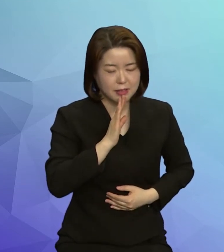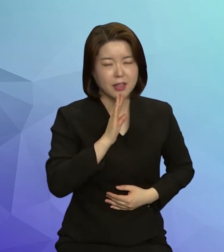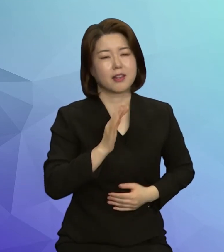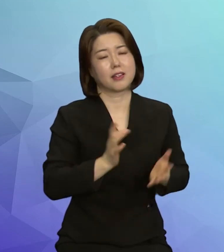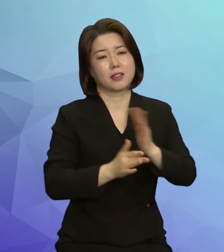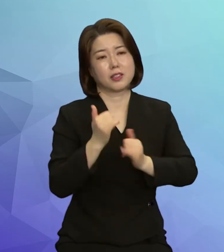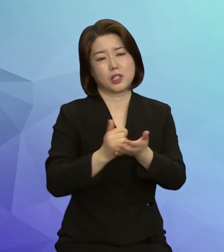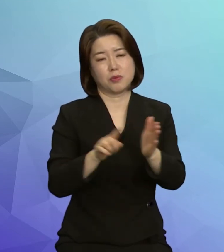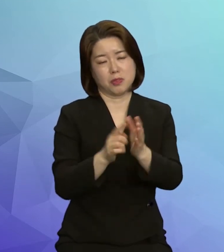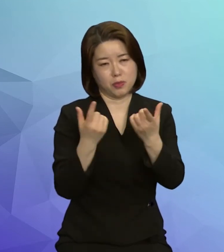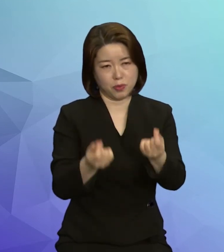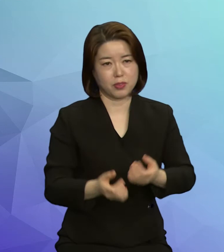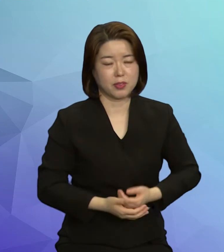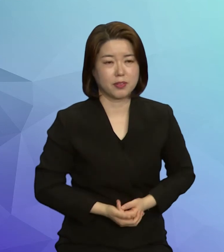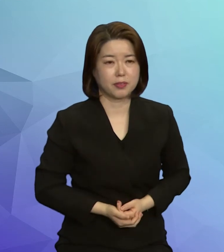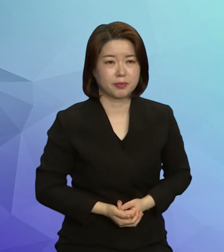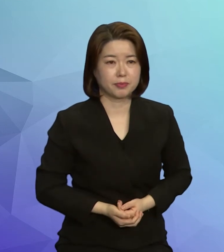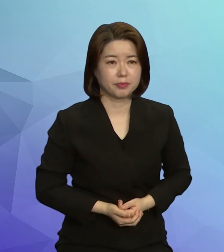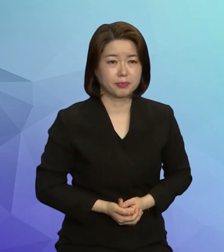진짜예요.